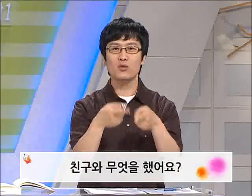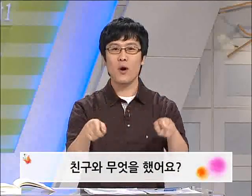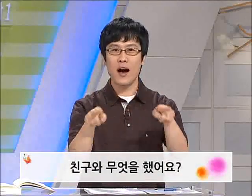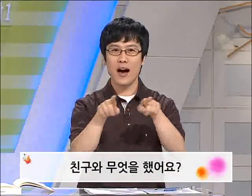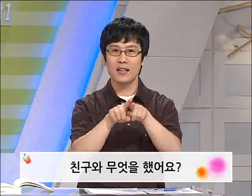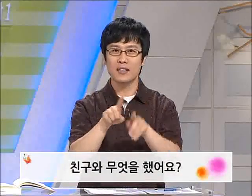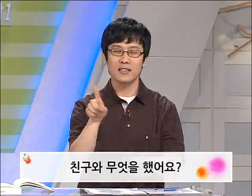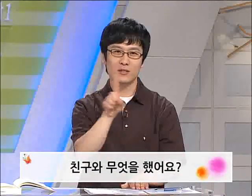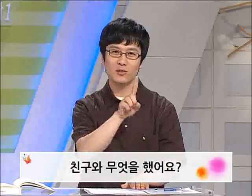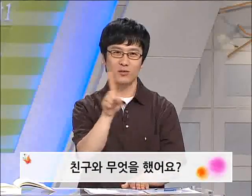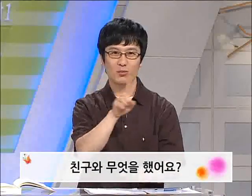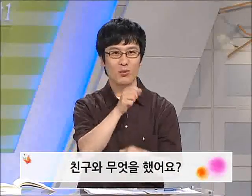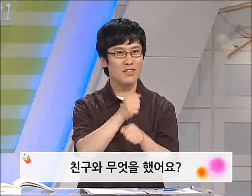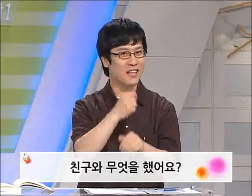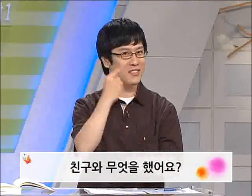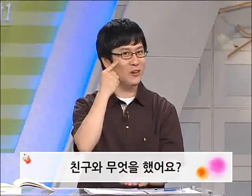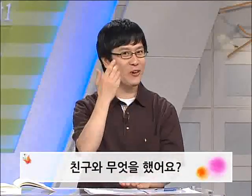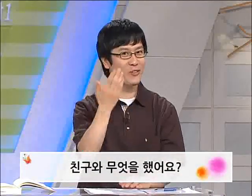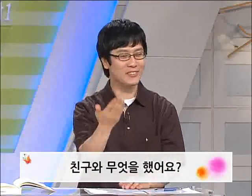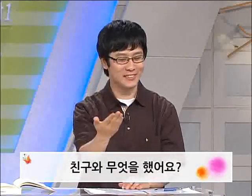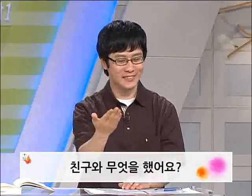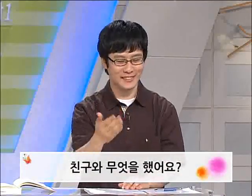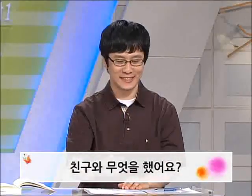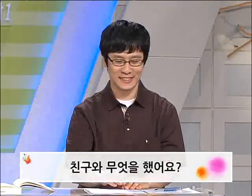친구와 무엇을 했어요?